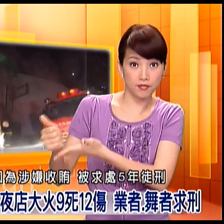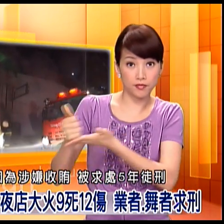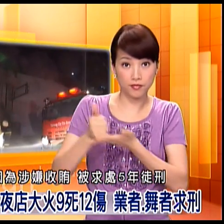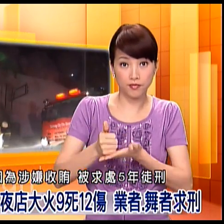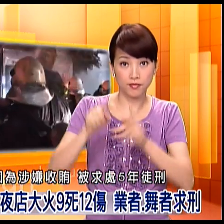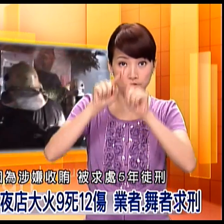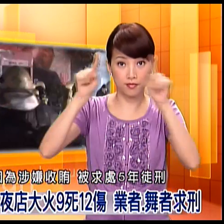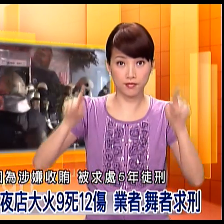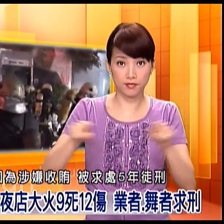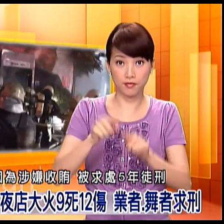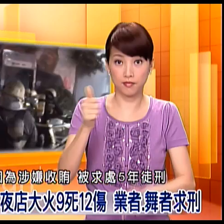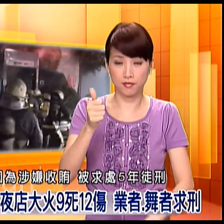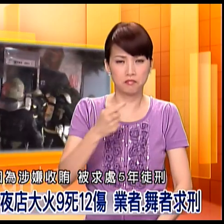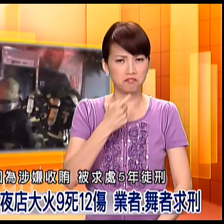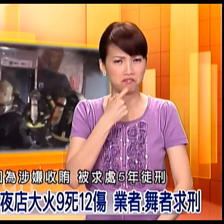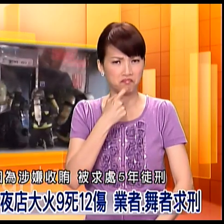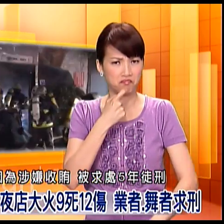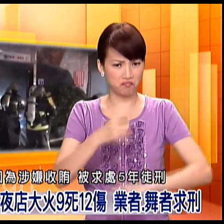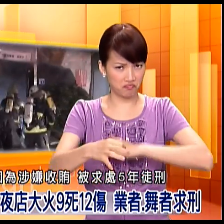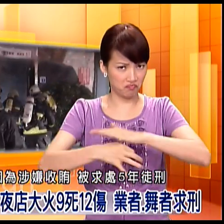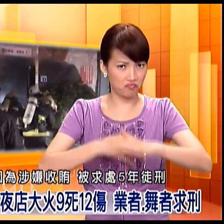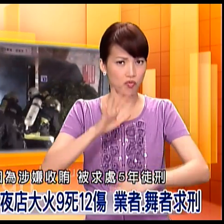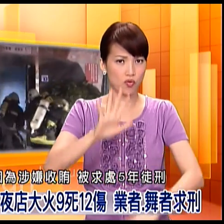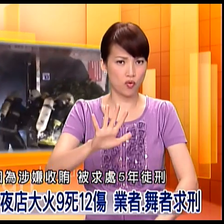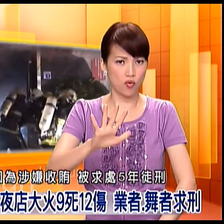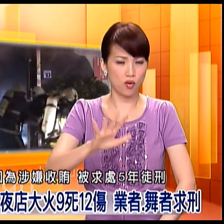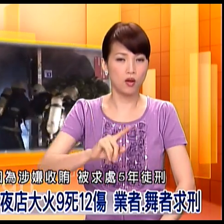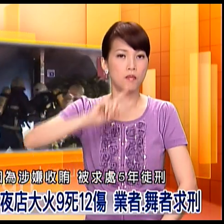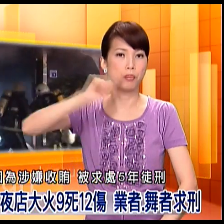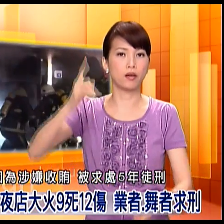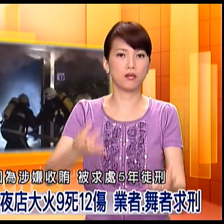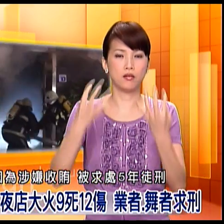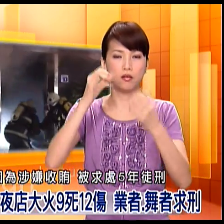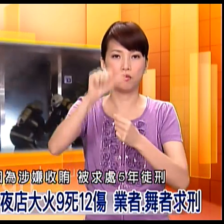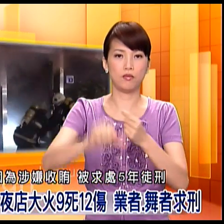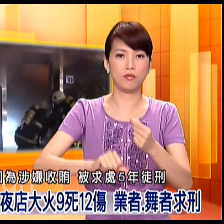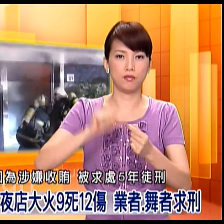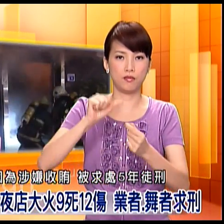嫌收贿被囚处了5年的徒刑。